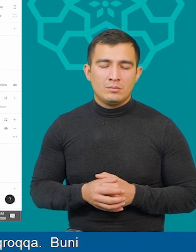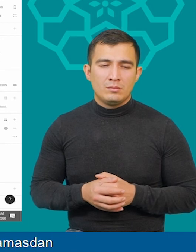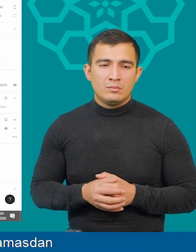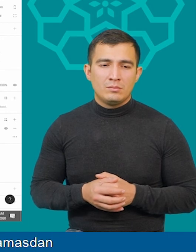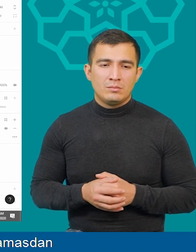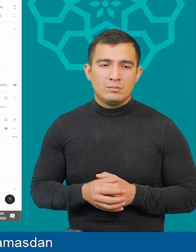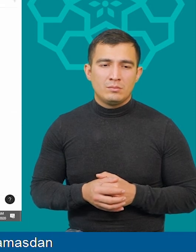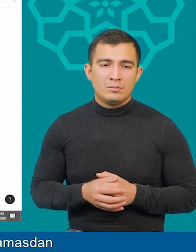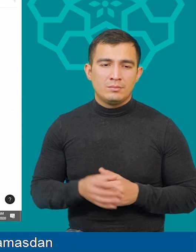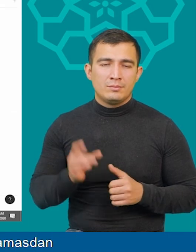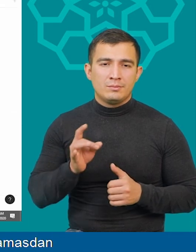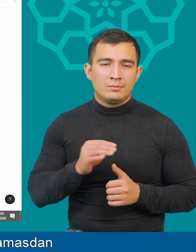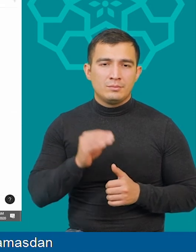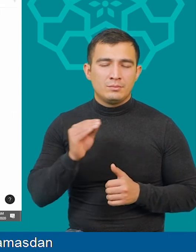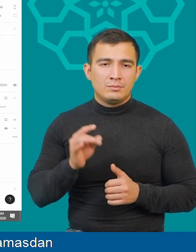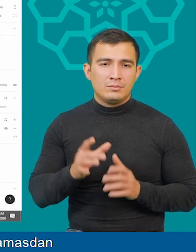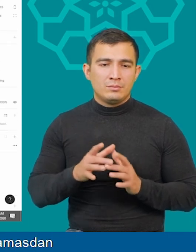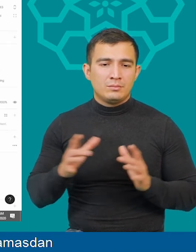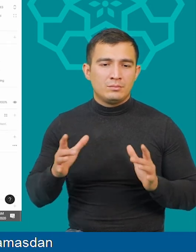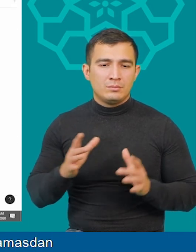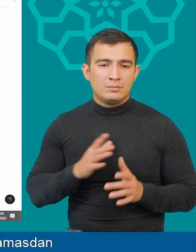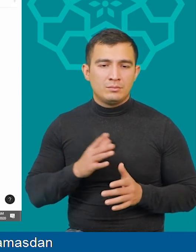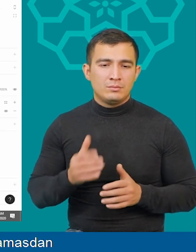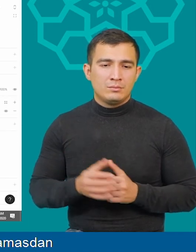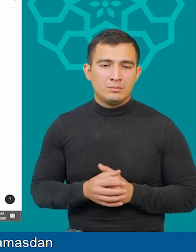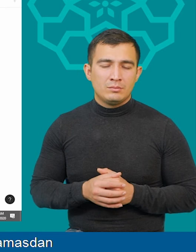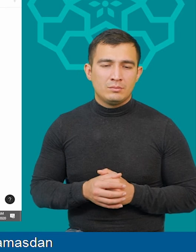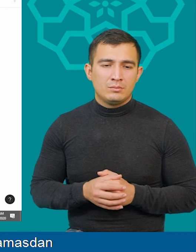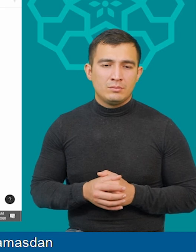Buni ham qo'shib cho'zvordi. Kishimiz.